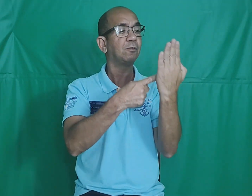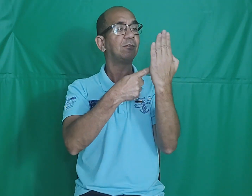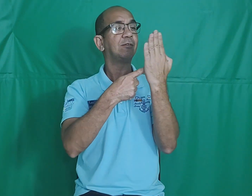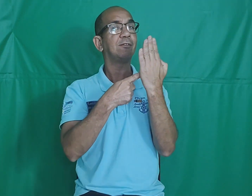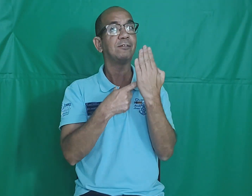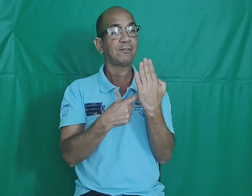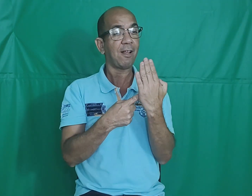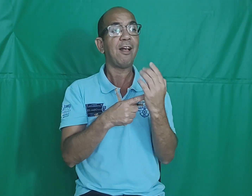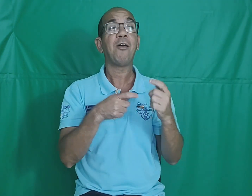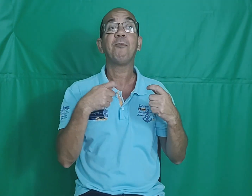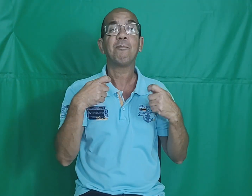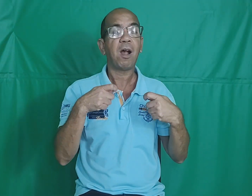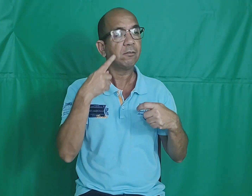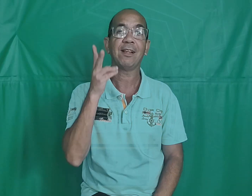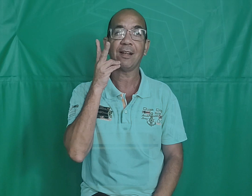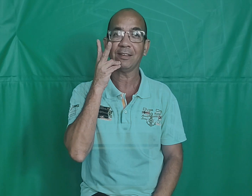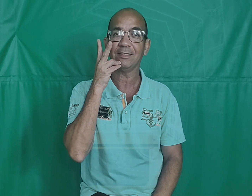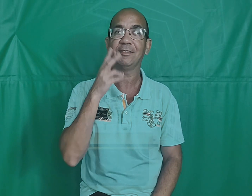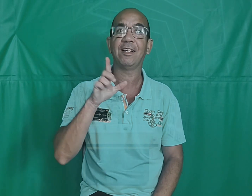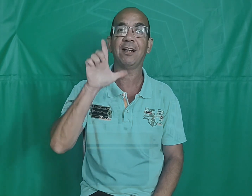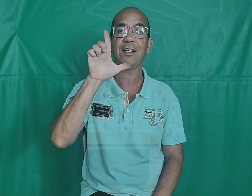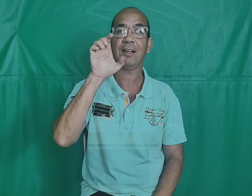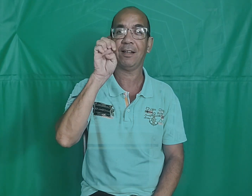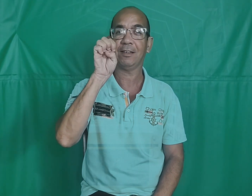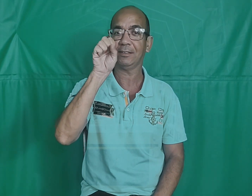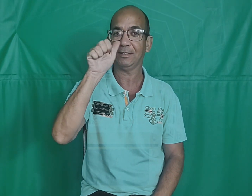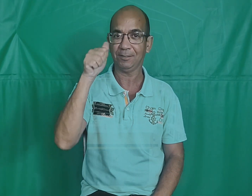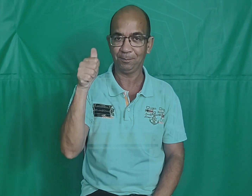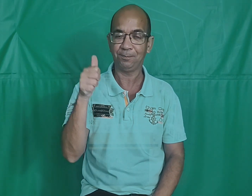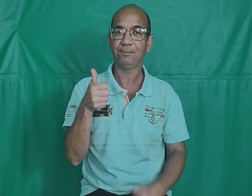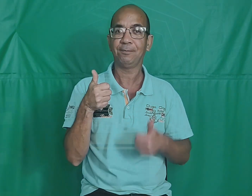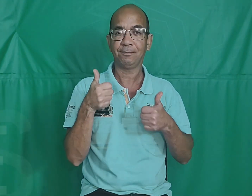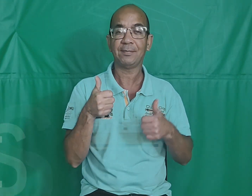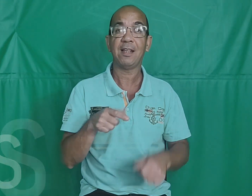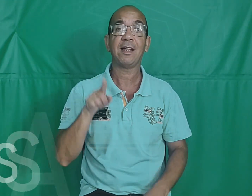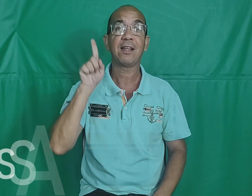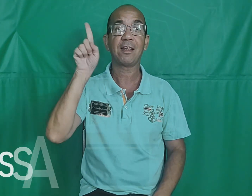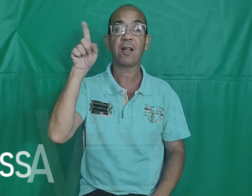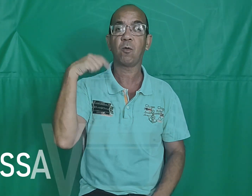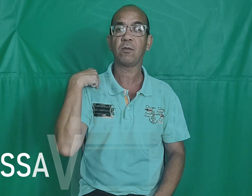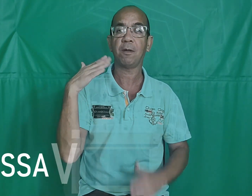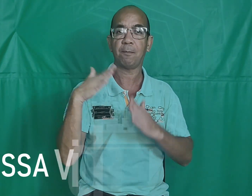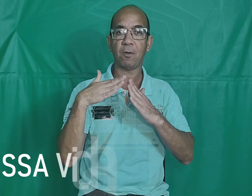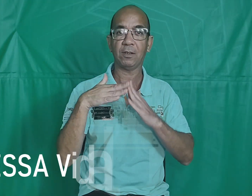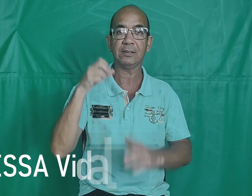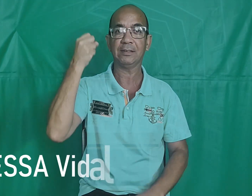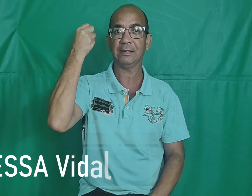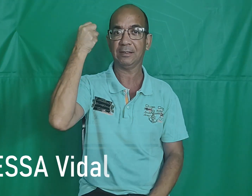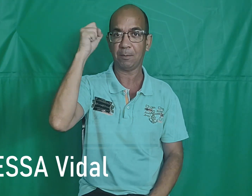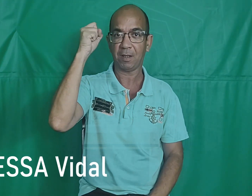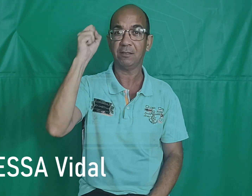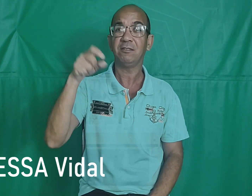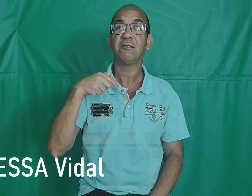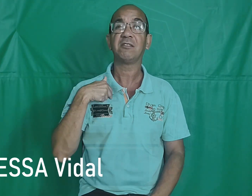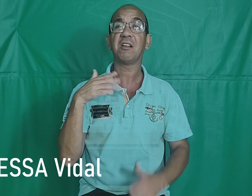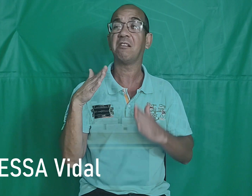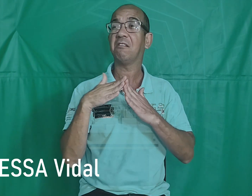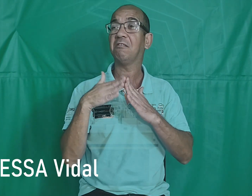e de seus colaboradores. Eu sou Lessa Vidal e moro em Saquarema. É